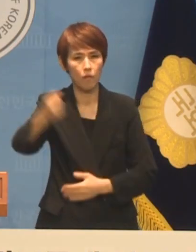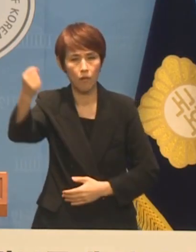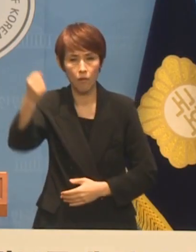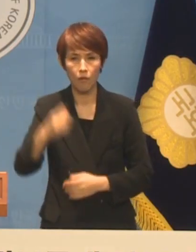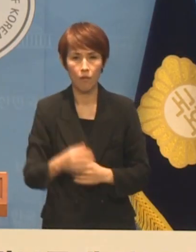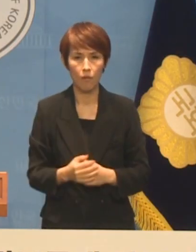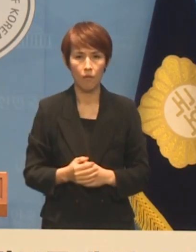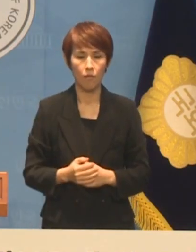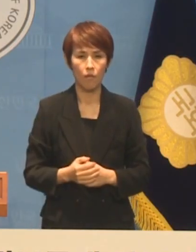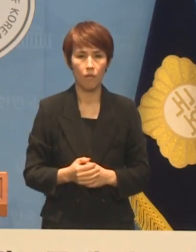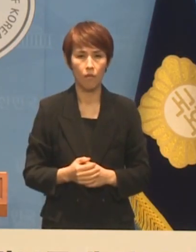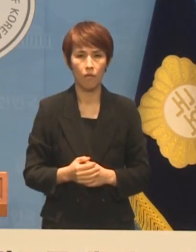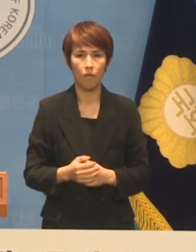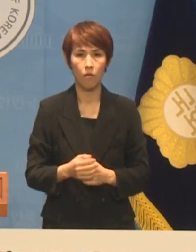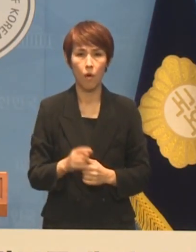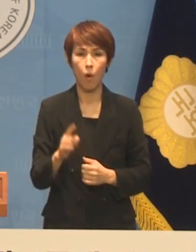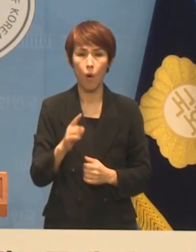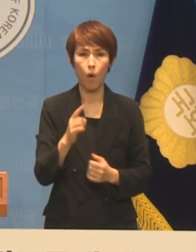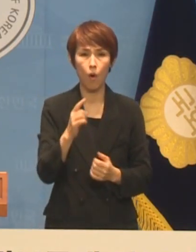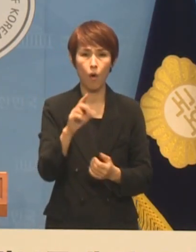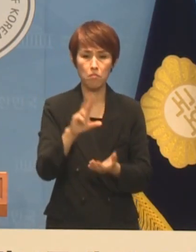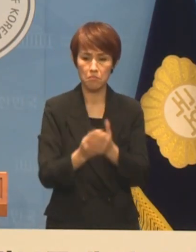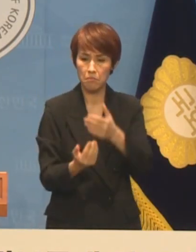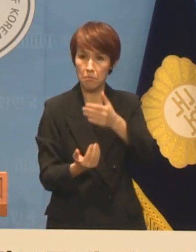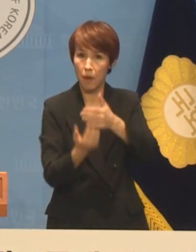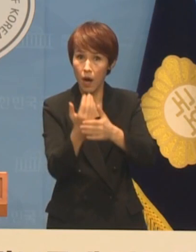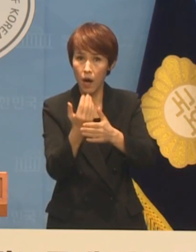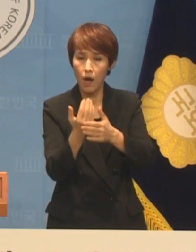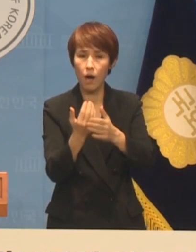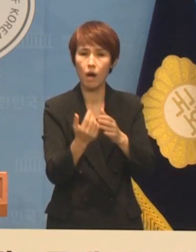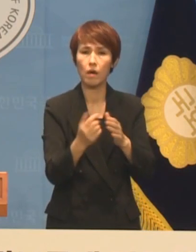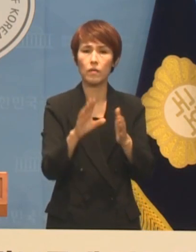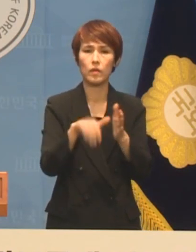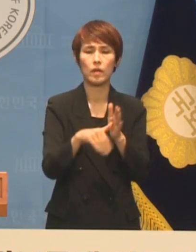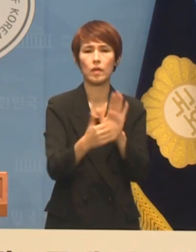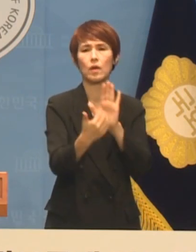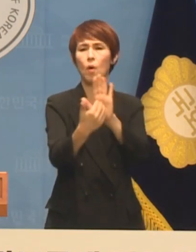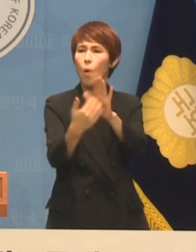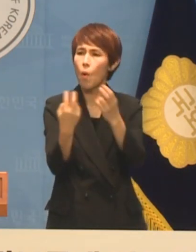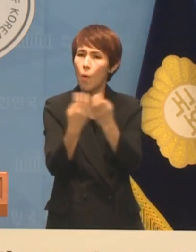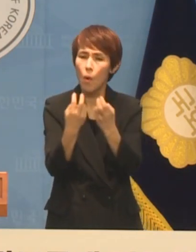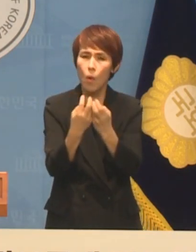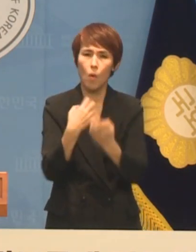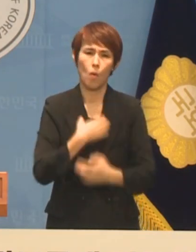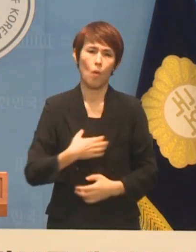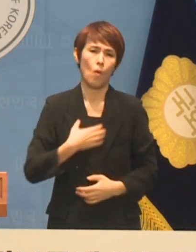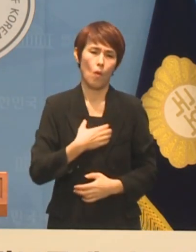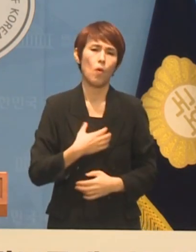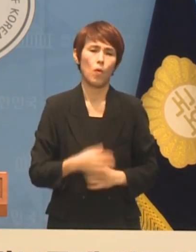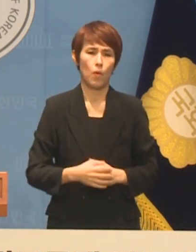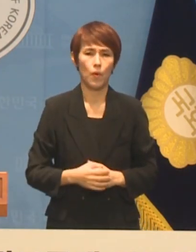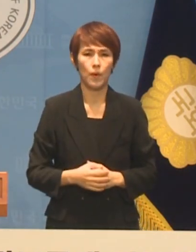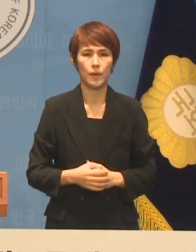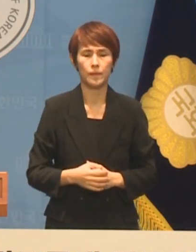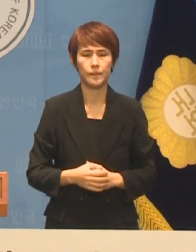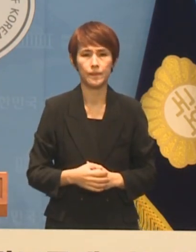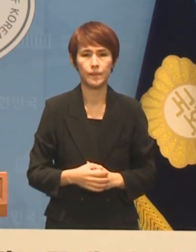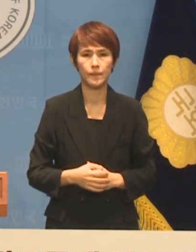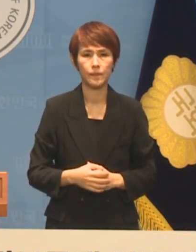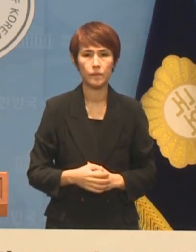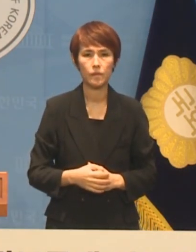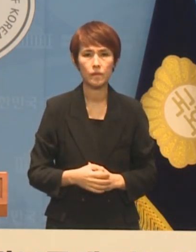발생할지 모르는 화재로부터 어떻게 대비해야 할지 몰라 답답한 심정이었습니다.